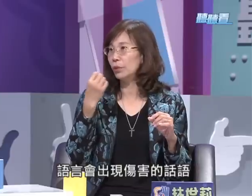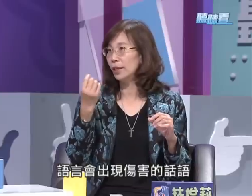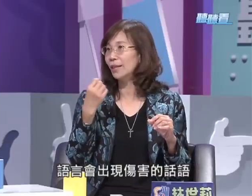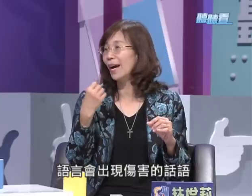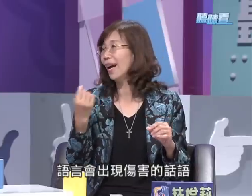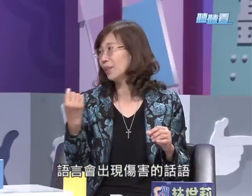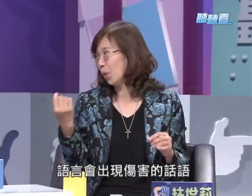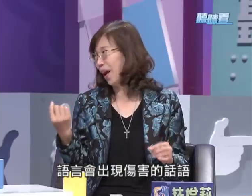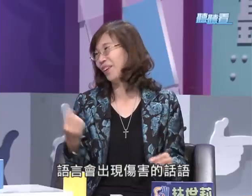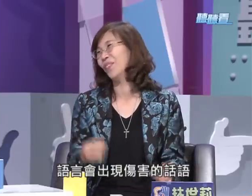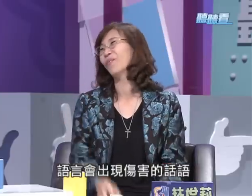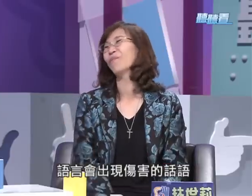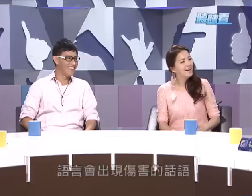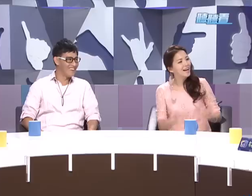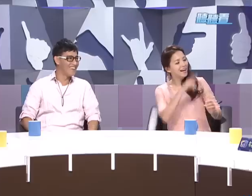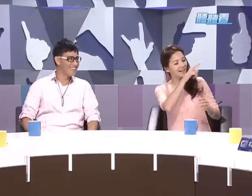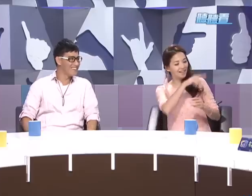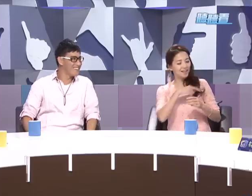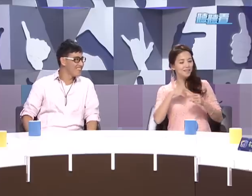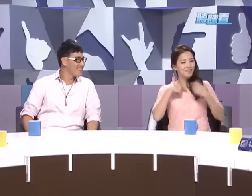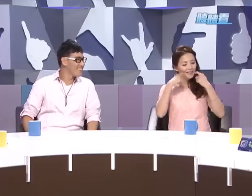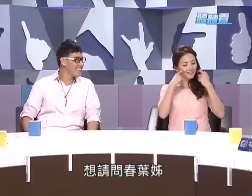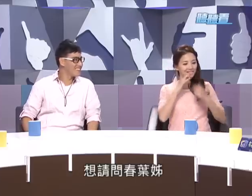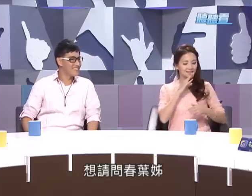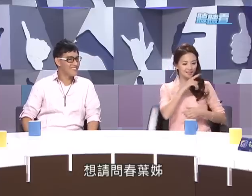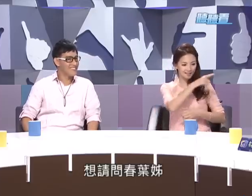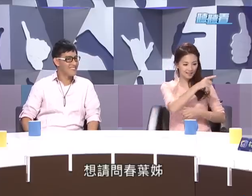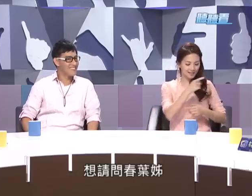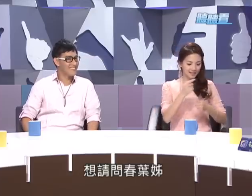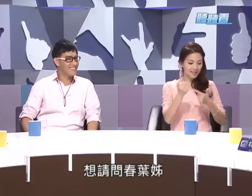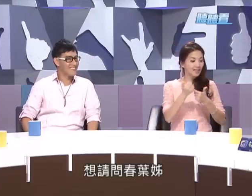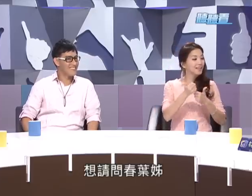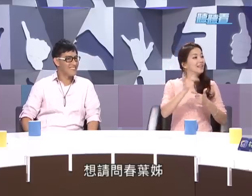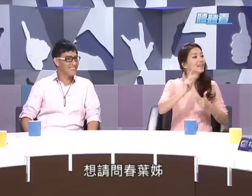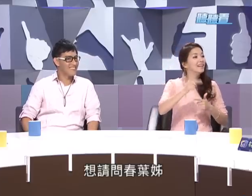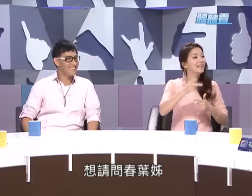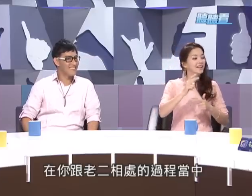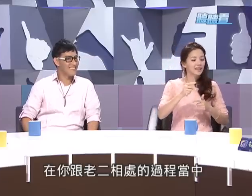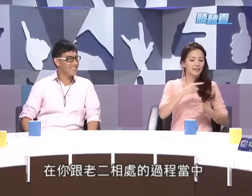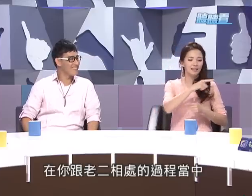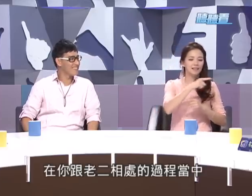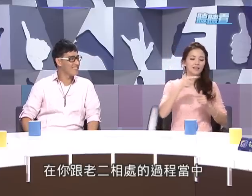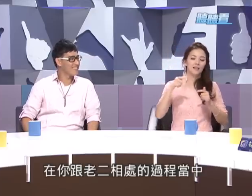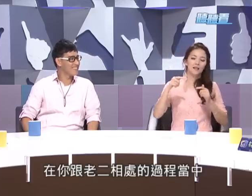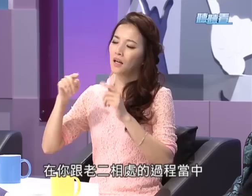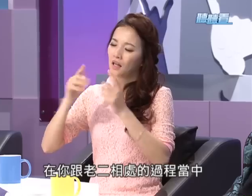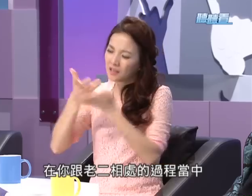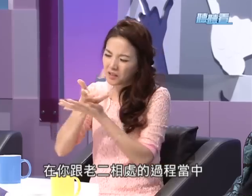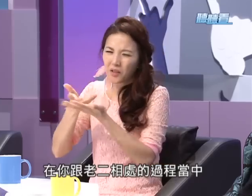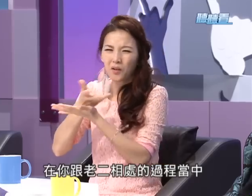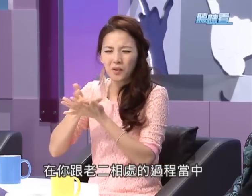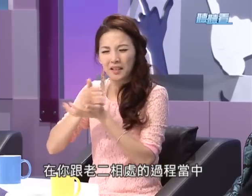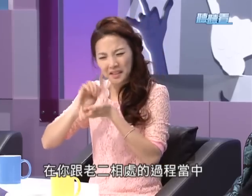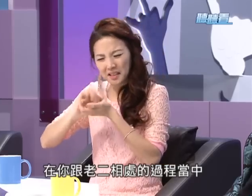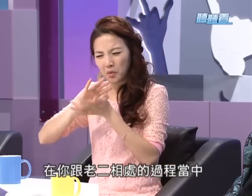现伤害的话语。 想请问春叶姐，在你跟老二相处的过程当